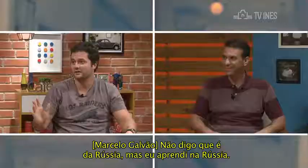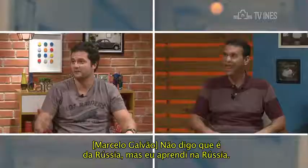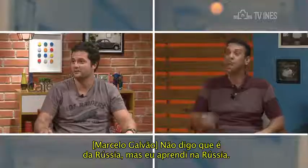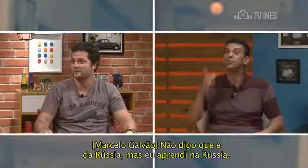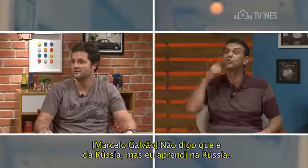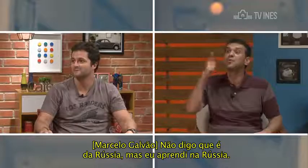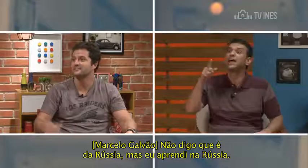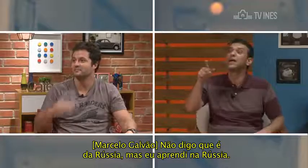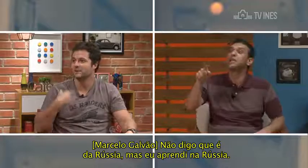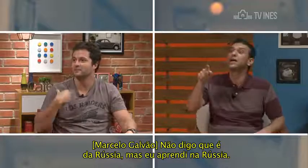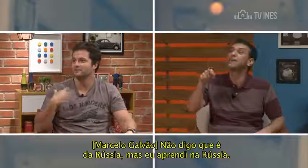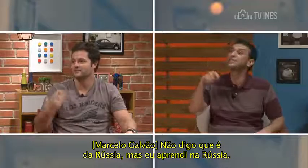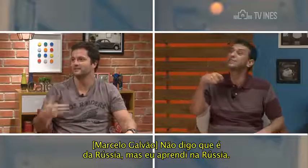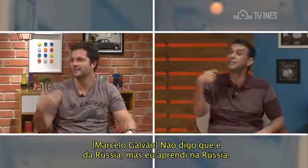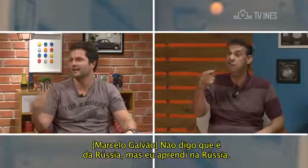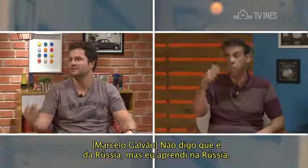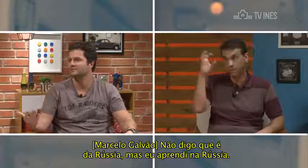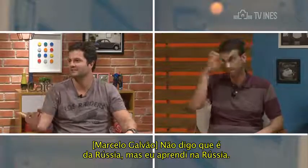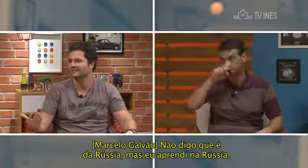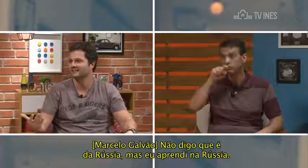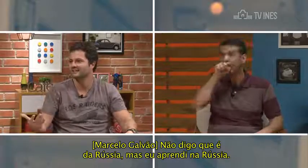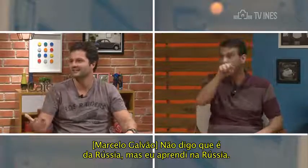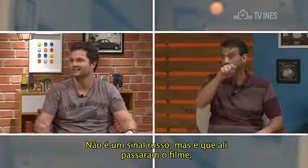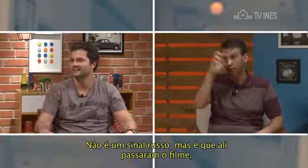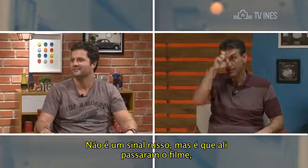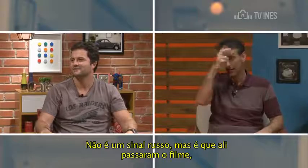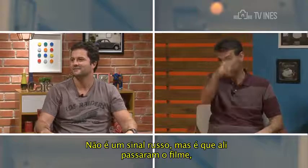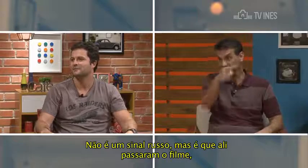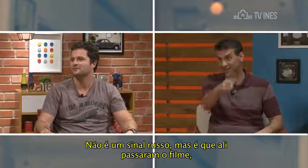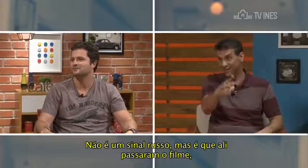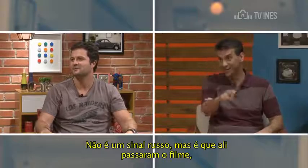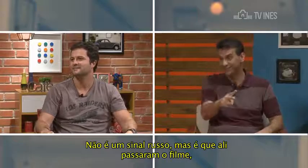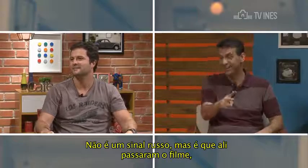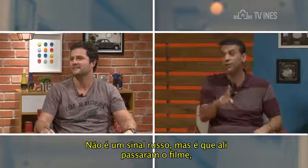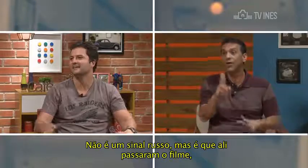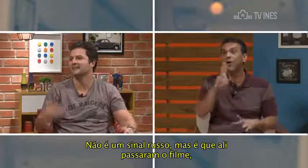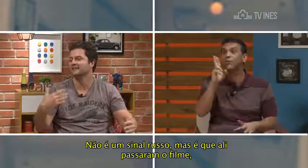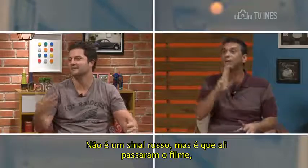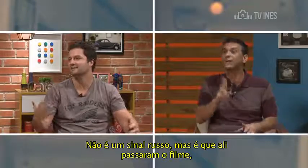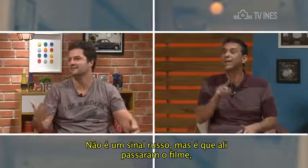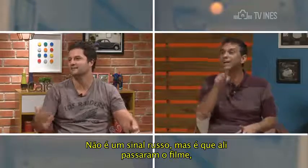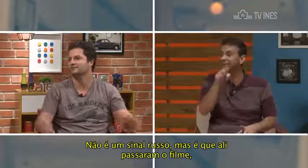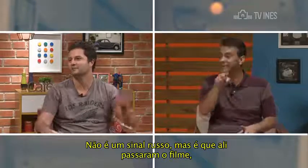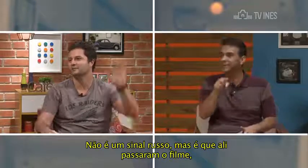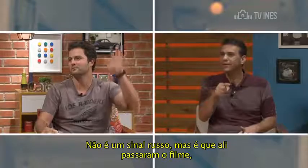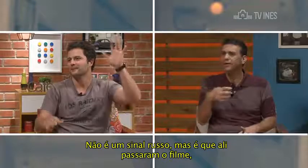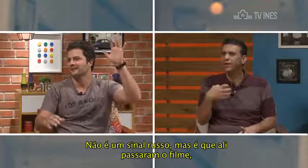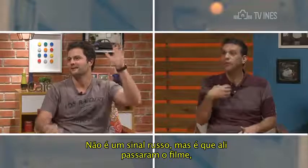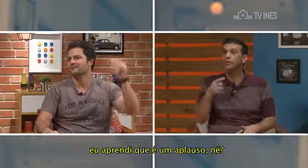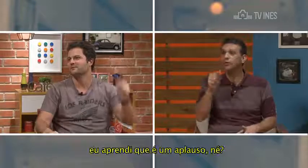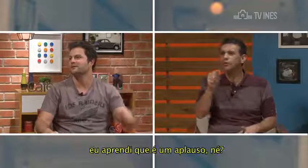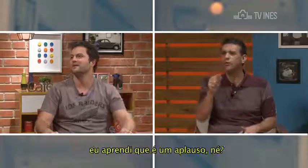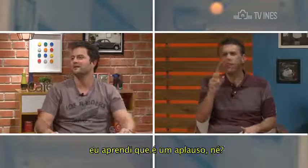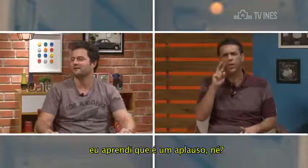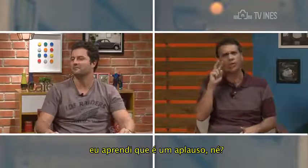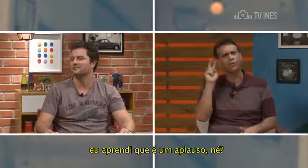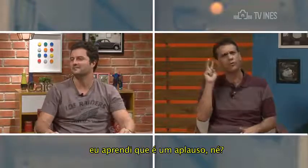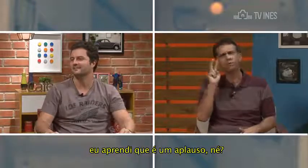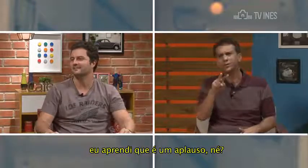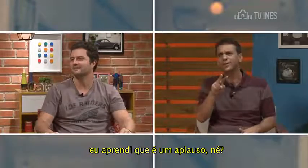não digo que é da Rússia, mas que eu aprendi na Rússia, né? Não é um sinal russo, mas é que ali, passando o filme,